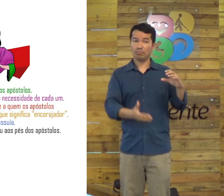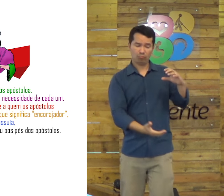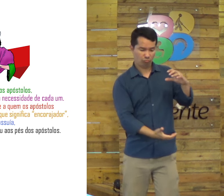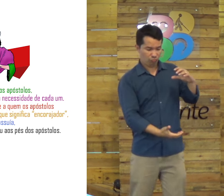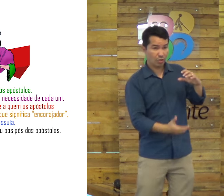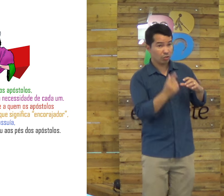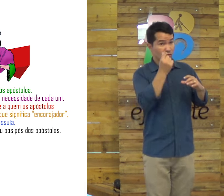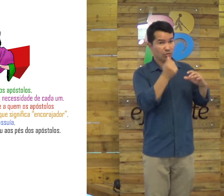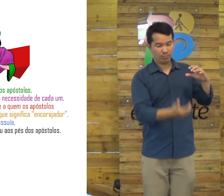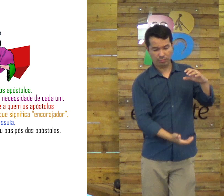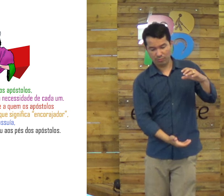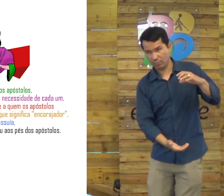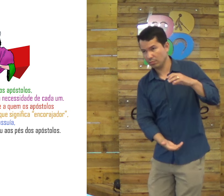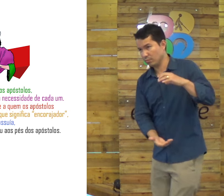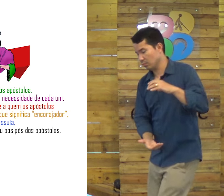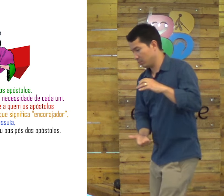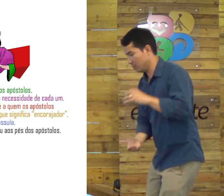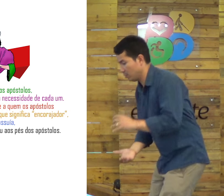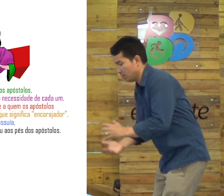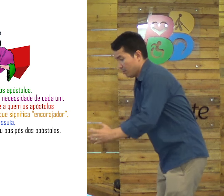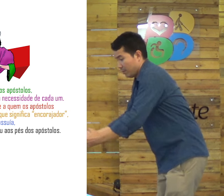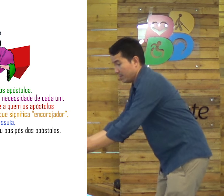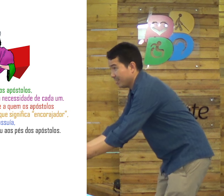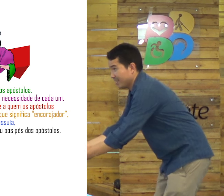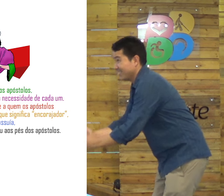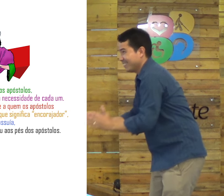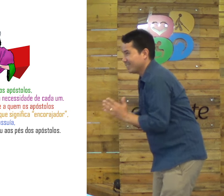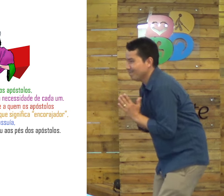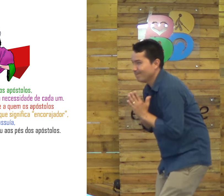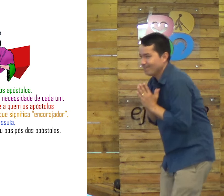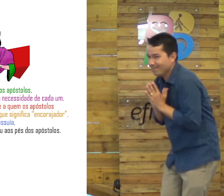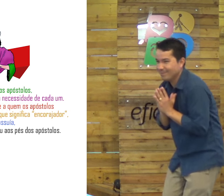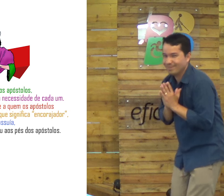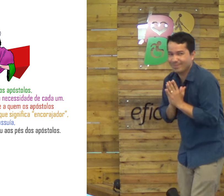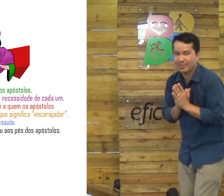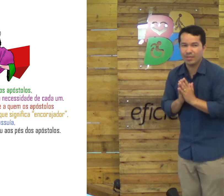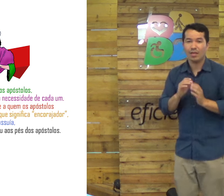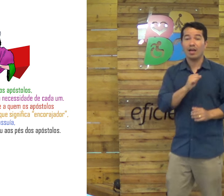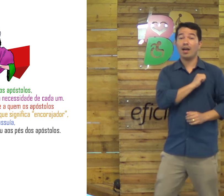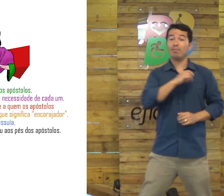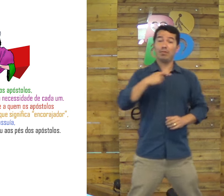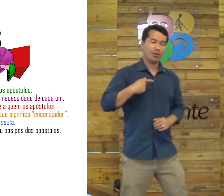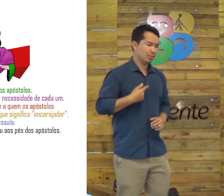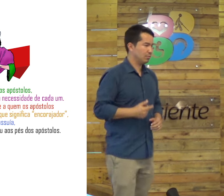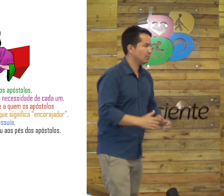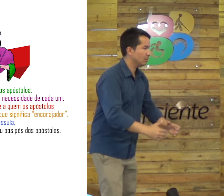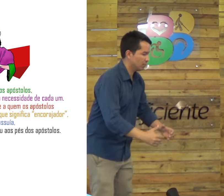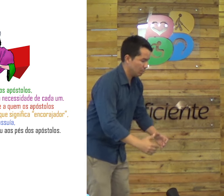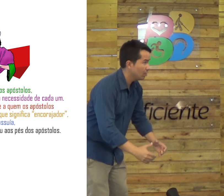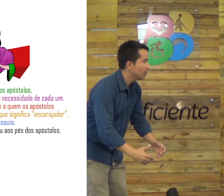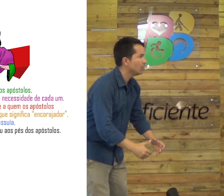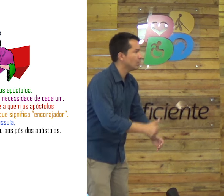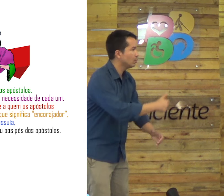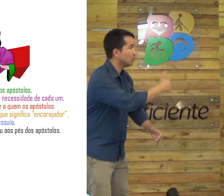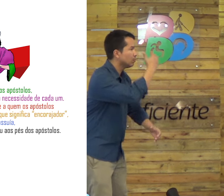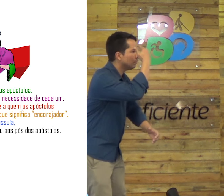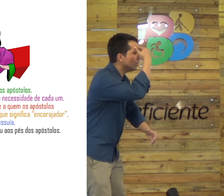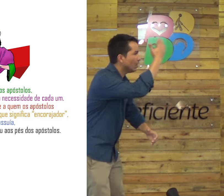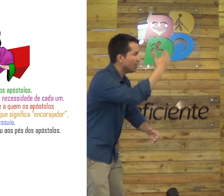Barnabé, né? Estava ali com uma quantia de dinheiro, e entregou aos pés dos apóstolos. Eles receberam